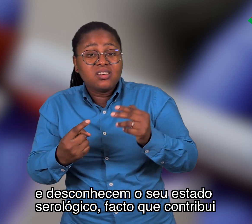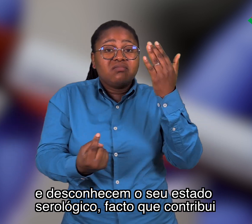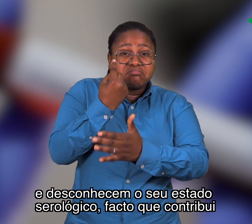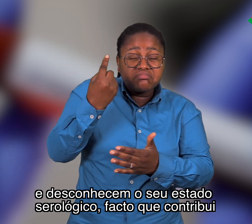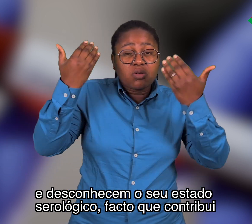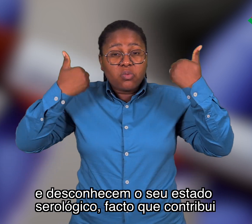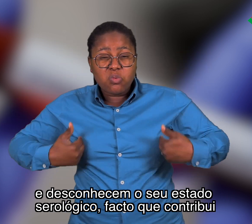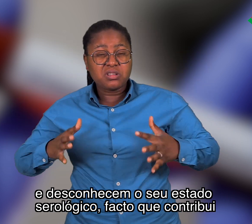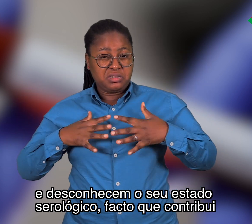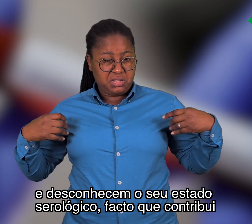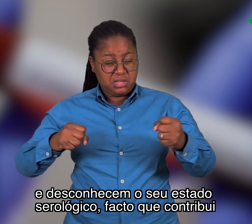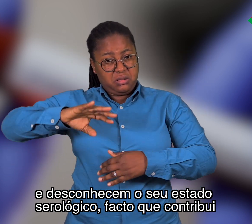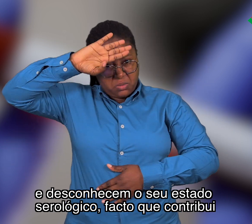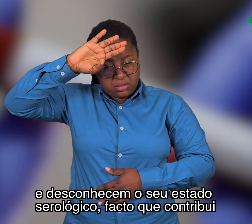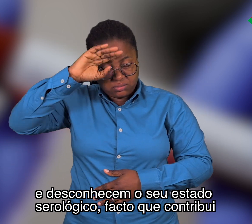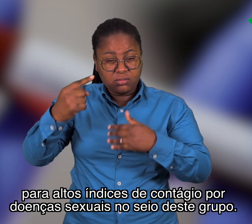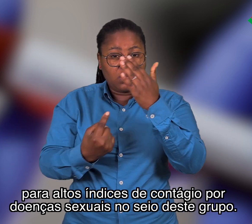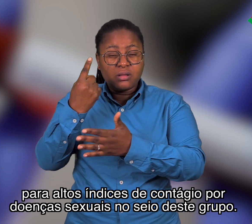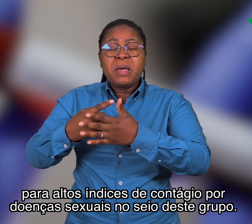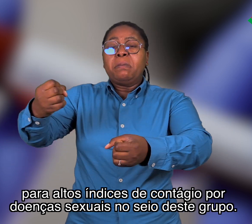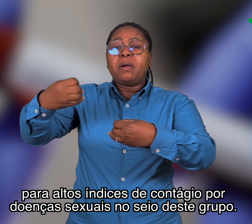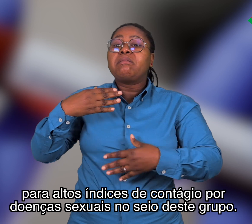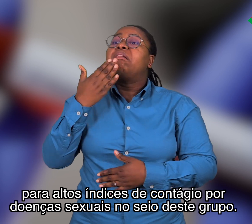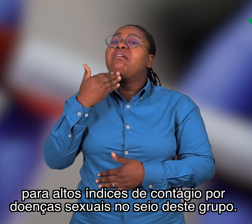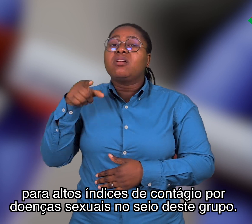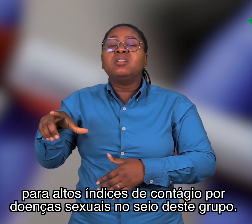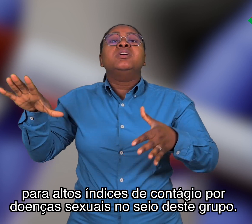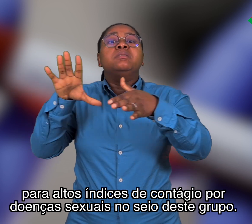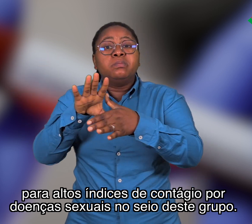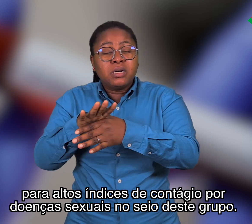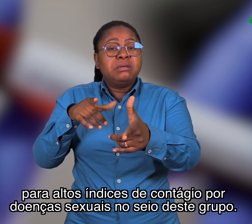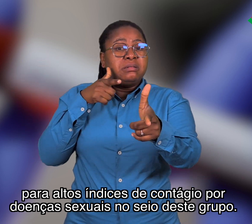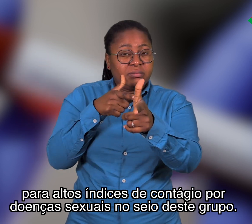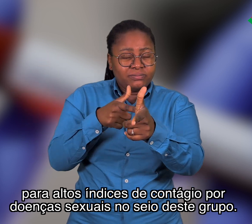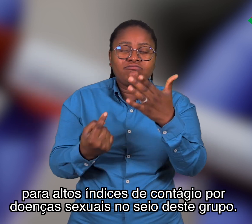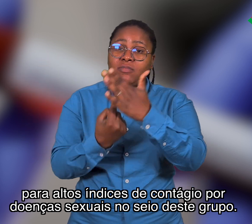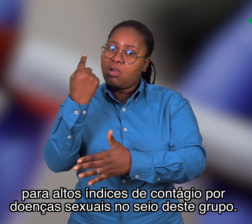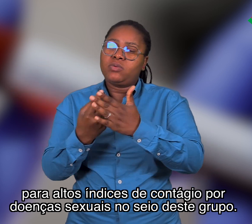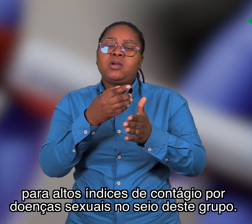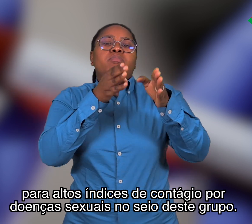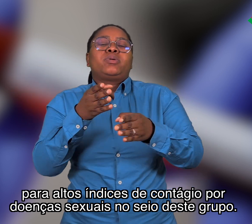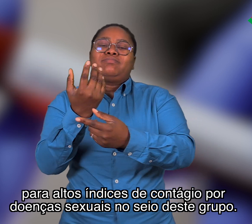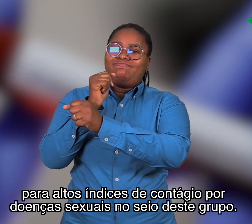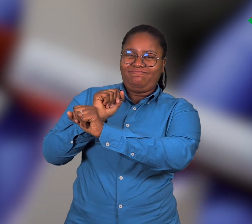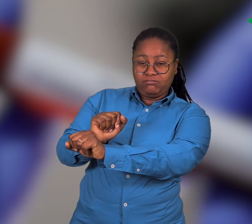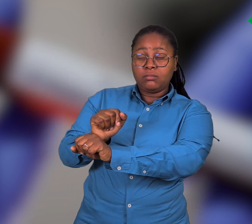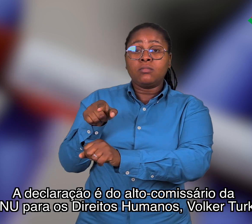serológico, fato que contribui para altos índices de contágio por doenças sexuais no seio deste grupo. A